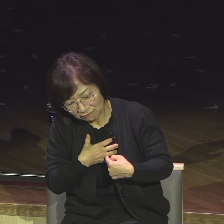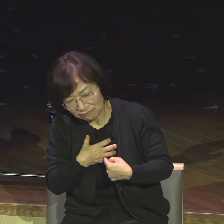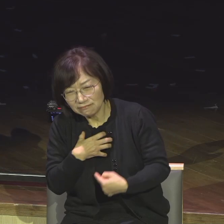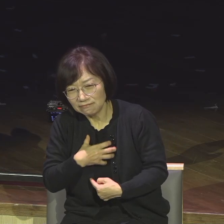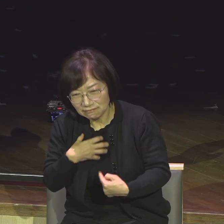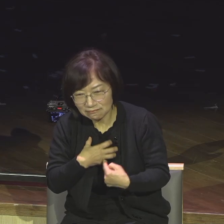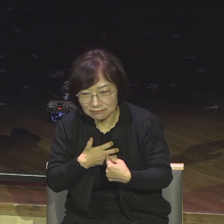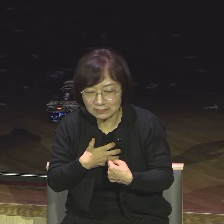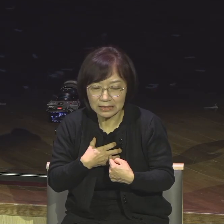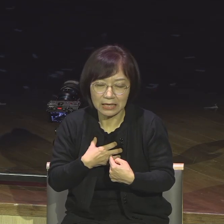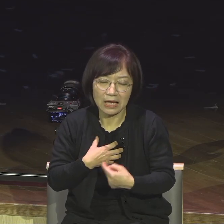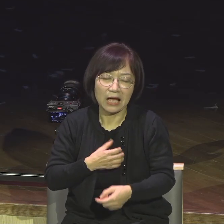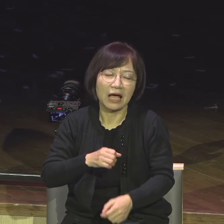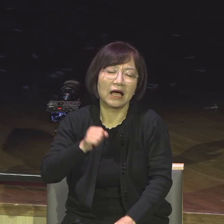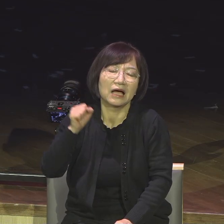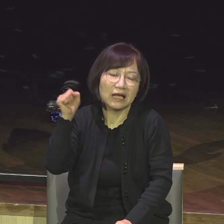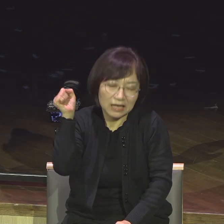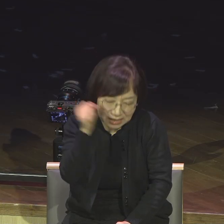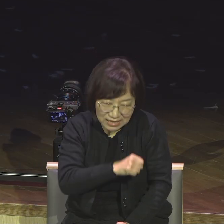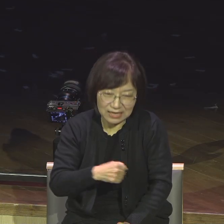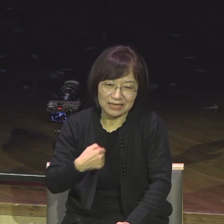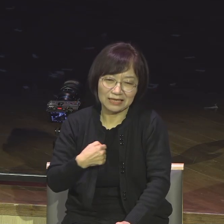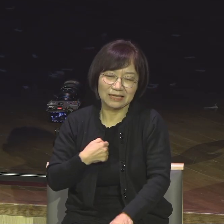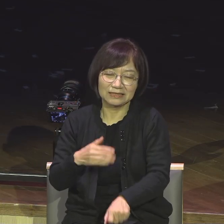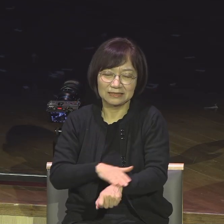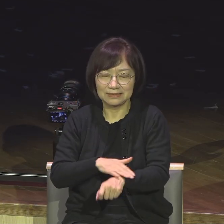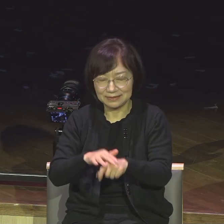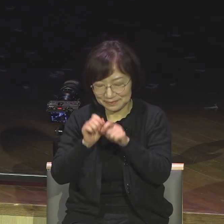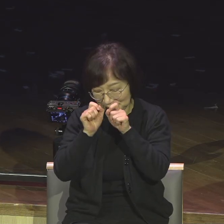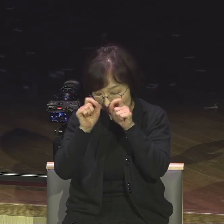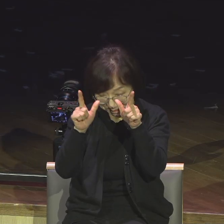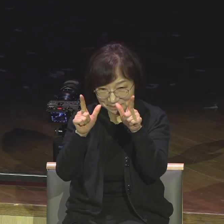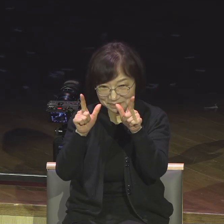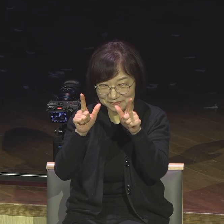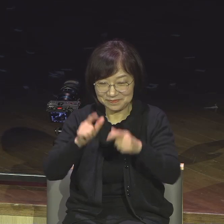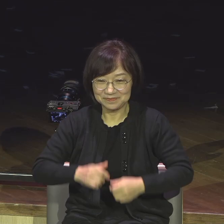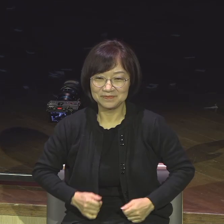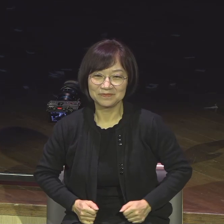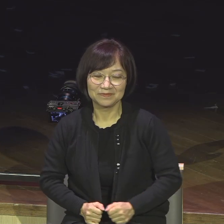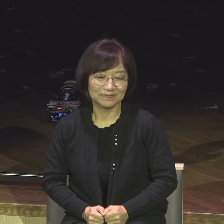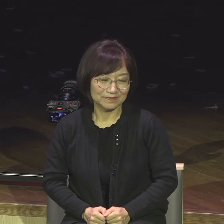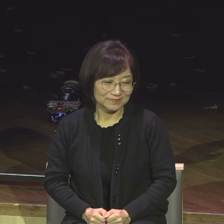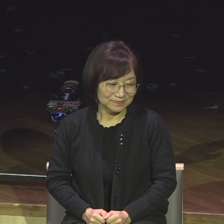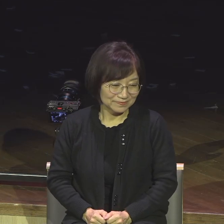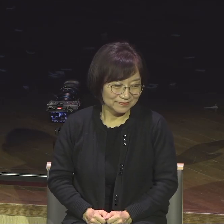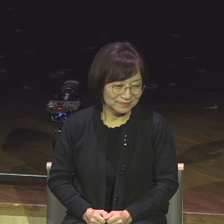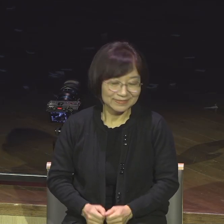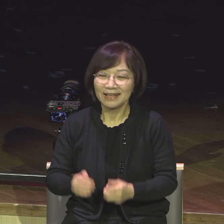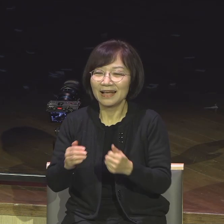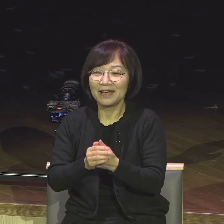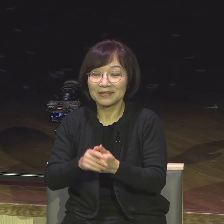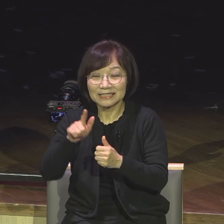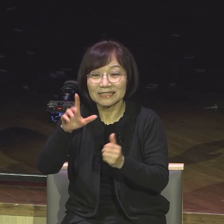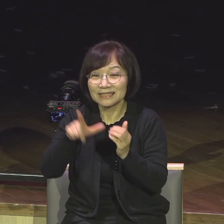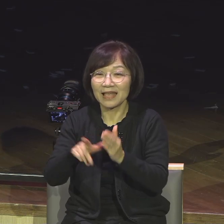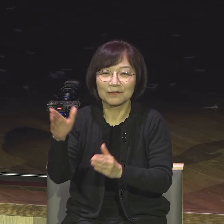항상 걸렸다는 걸 깨닫게 되었지. 그래서 나에게는